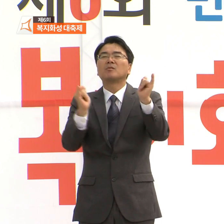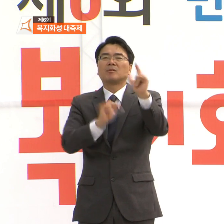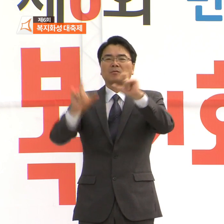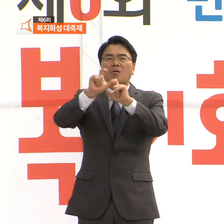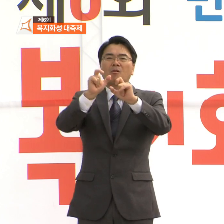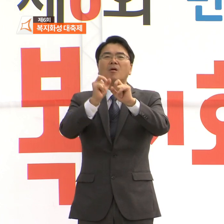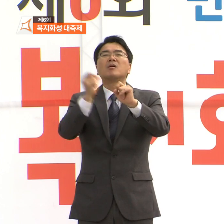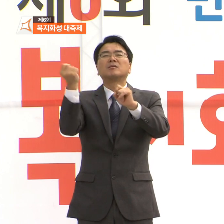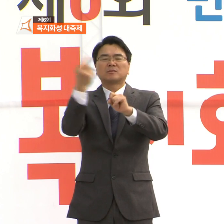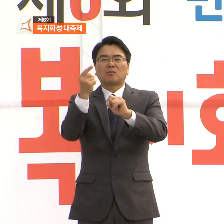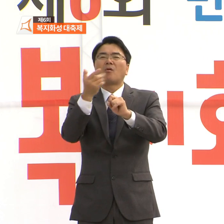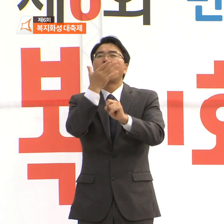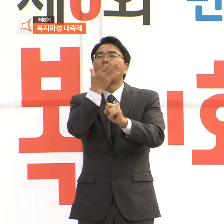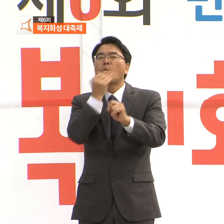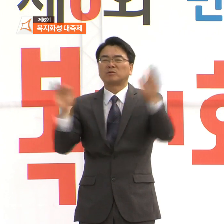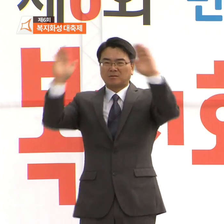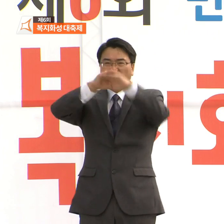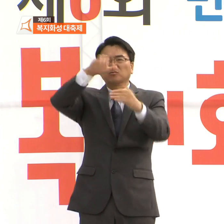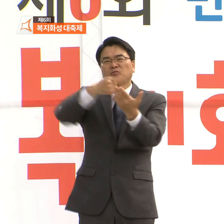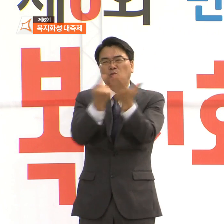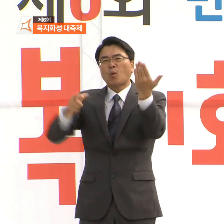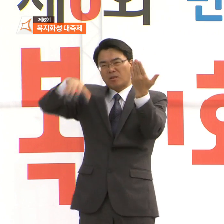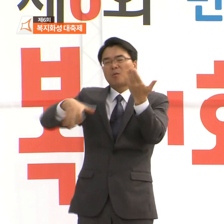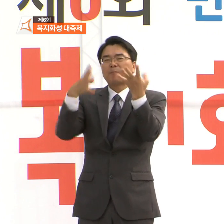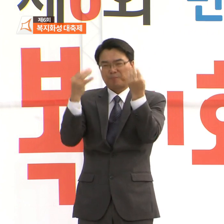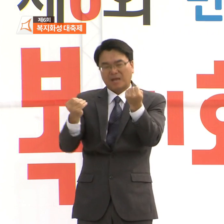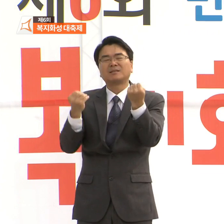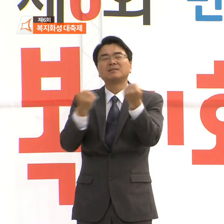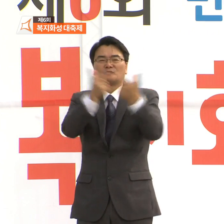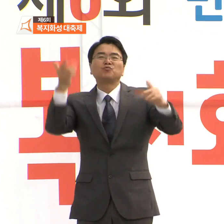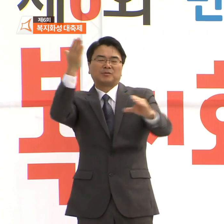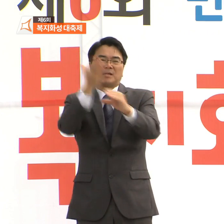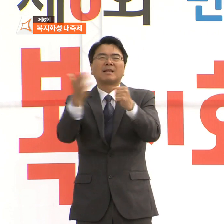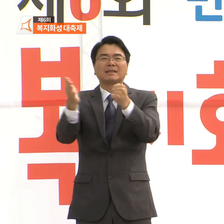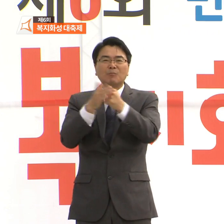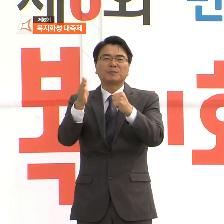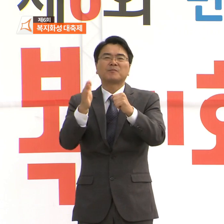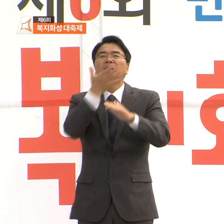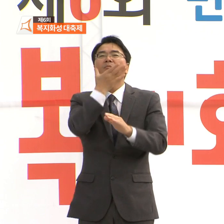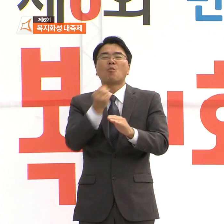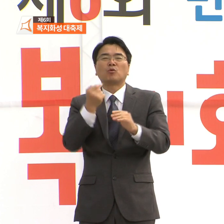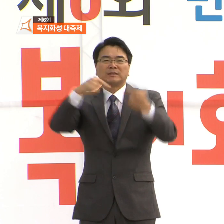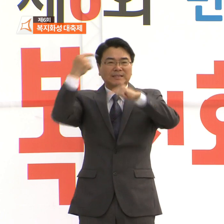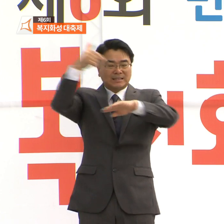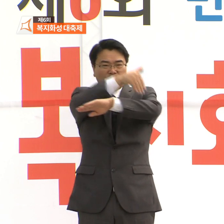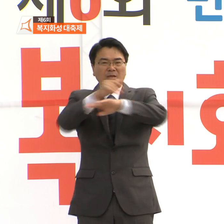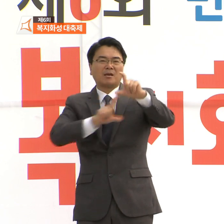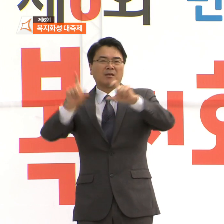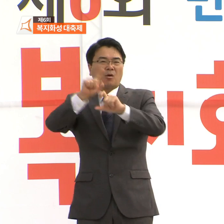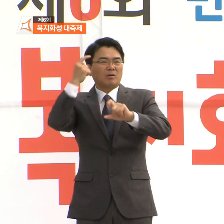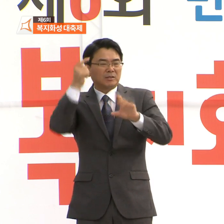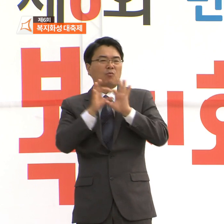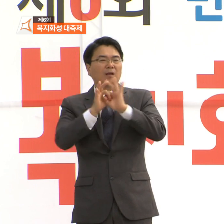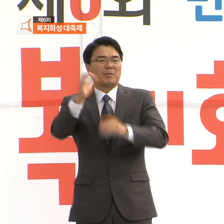복지 사각지대도 날로 날로 증가를 하고 있습니다. 그래서 우리 화성시에서는 복지 정책에 보다 좀 큰 관심을 가지고